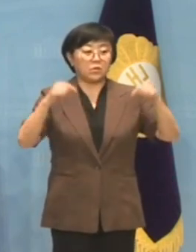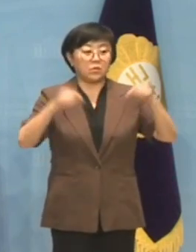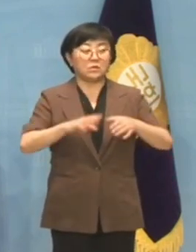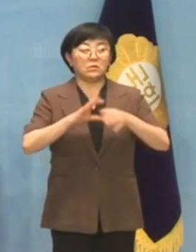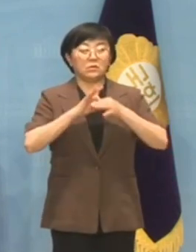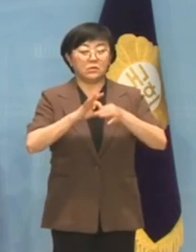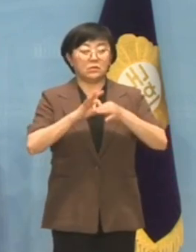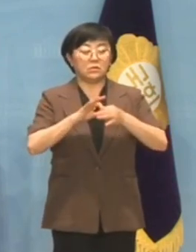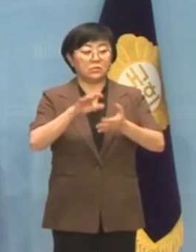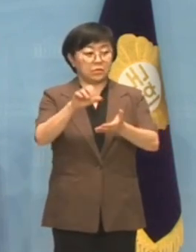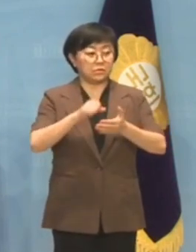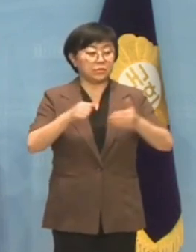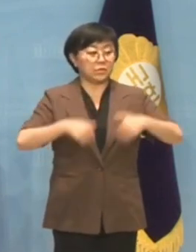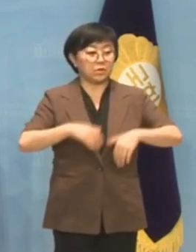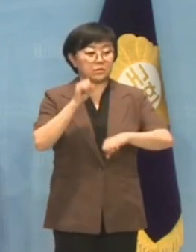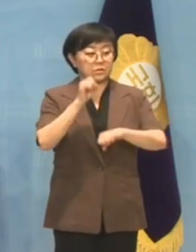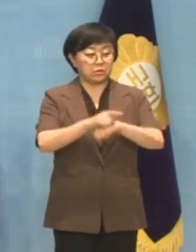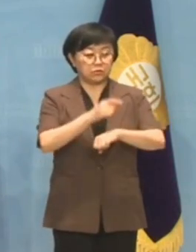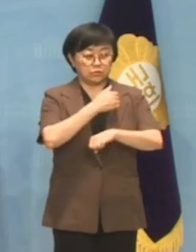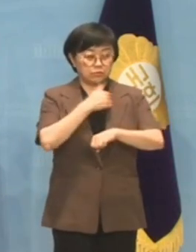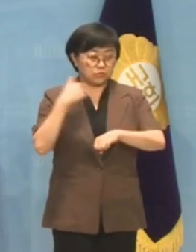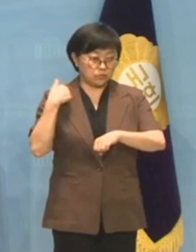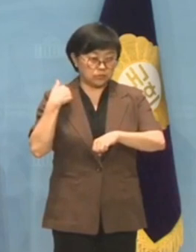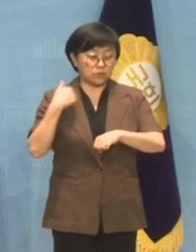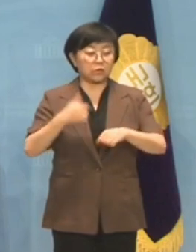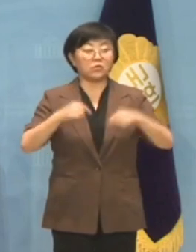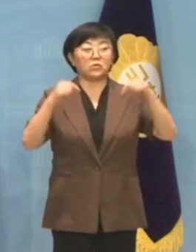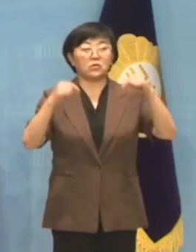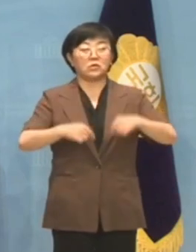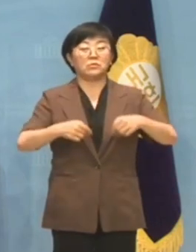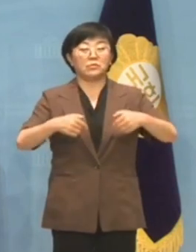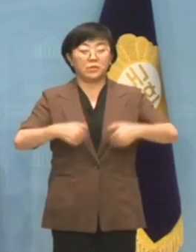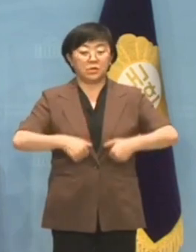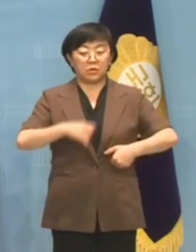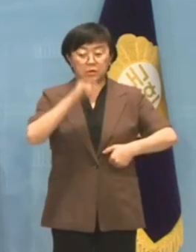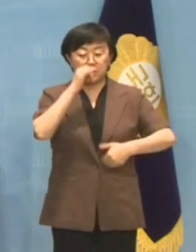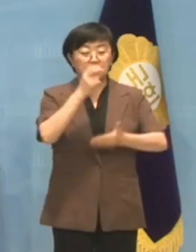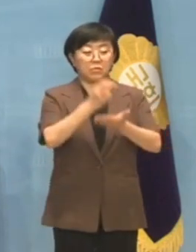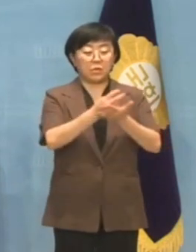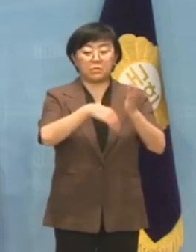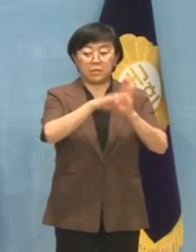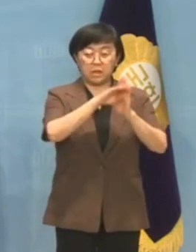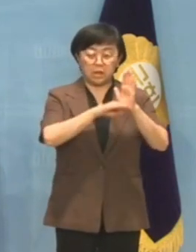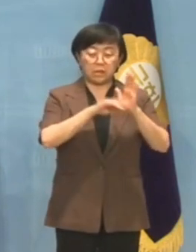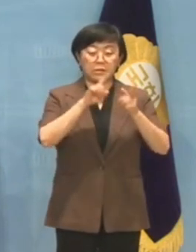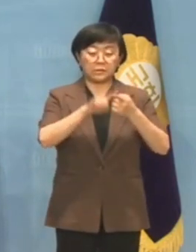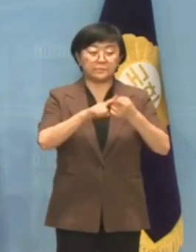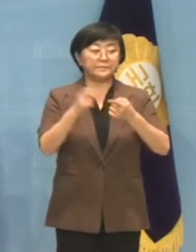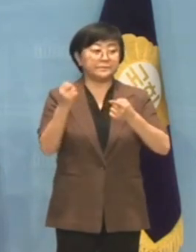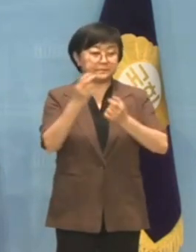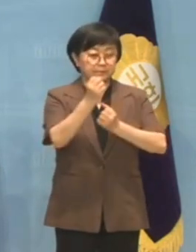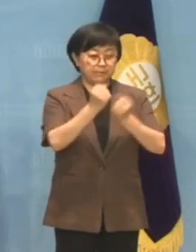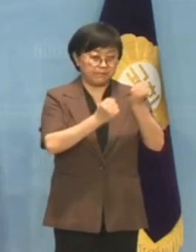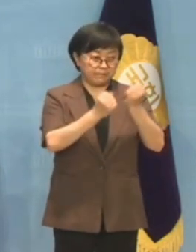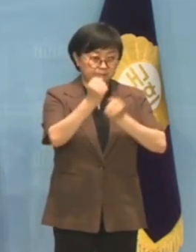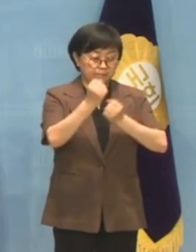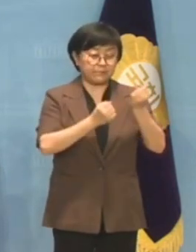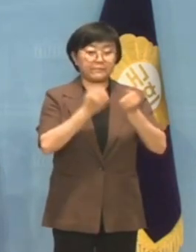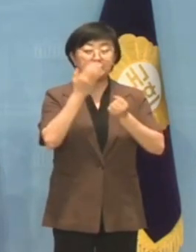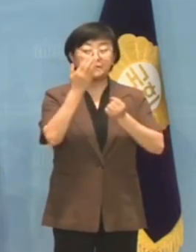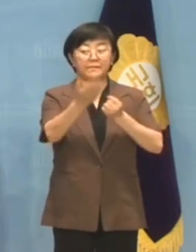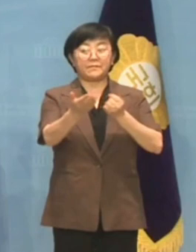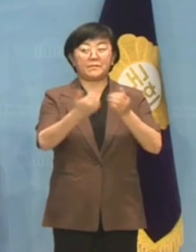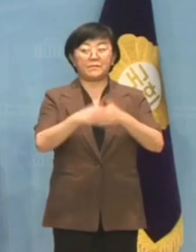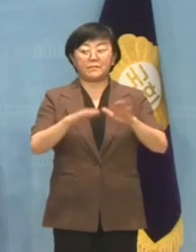통해 도입 필요성을 충분히 논의해 봐야 하는 법안이라는 점을 다시 한번